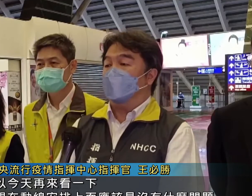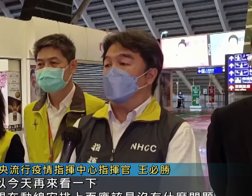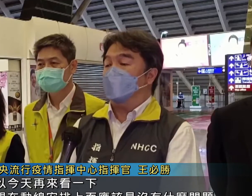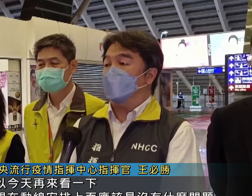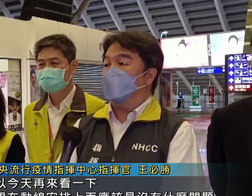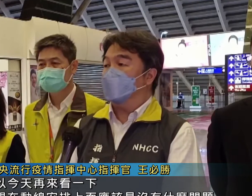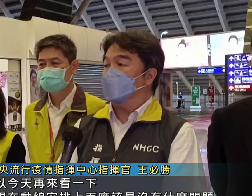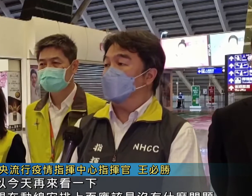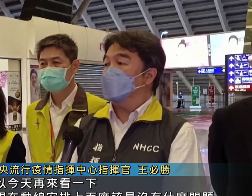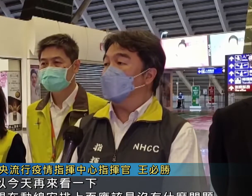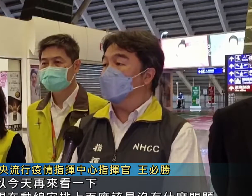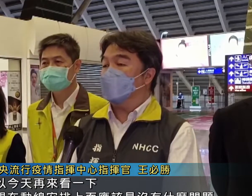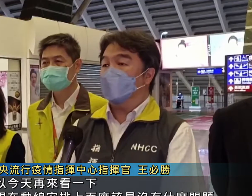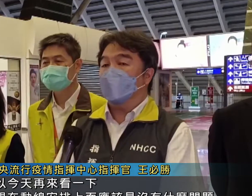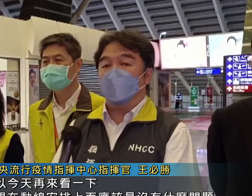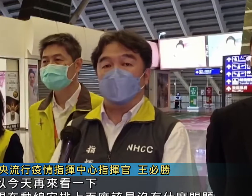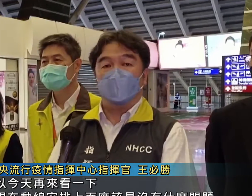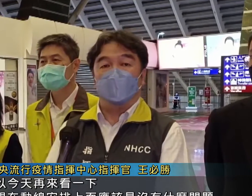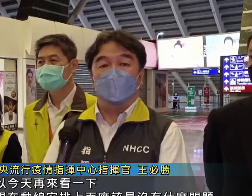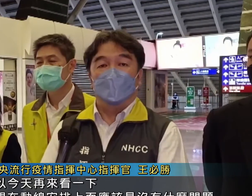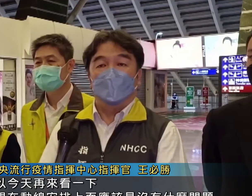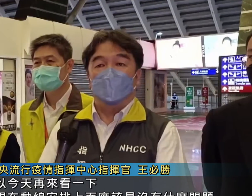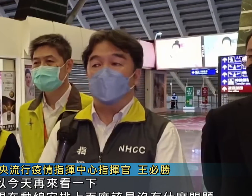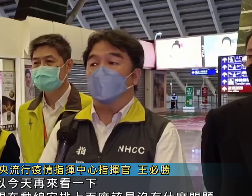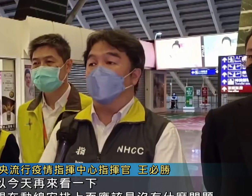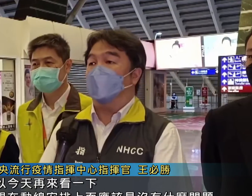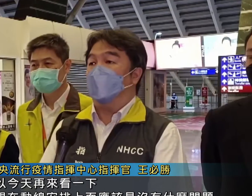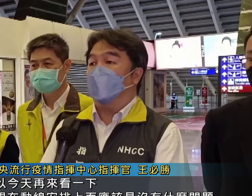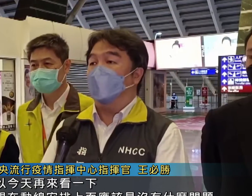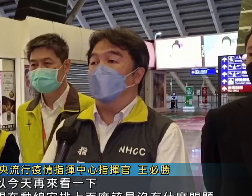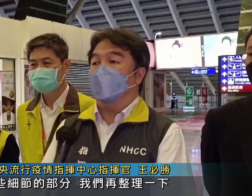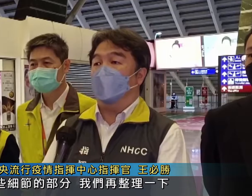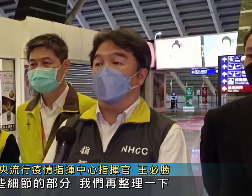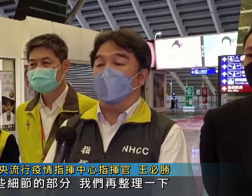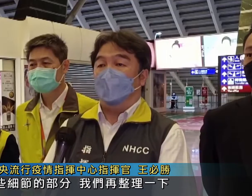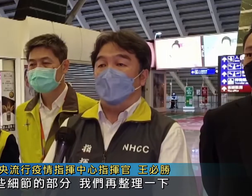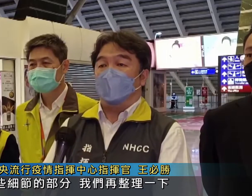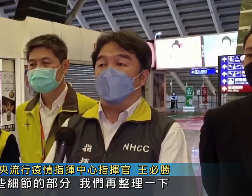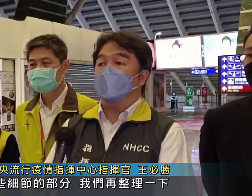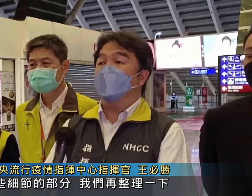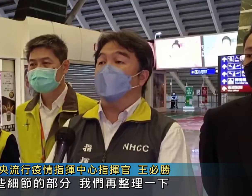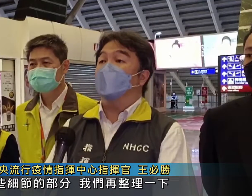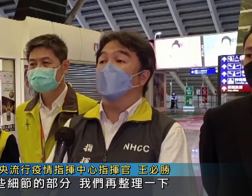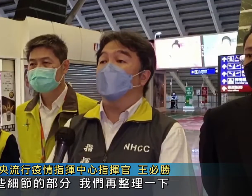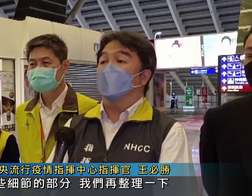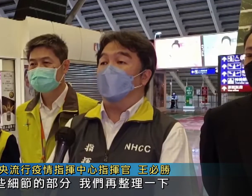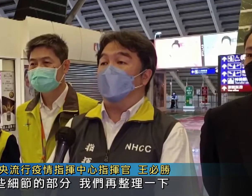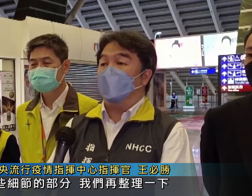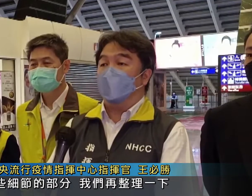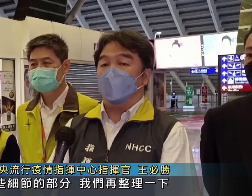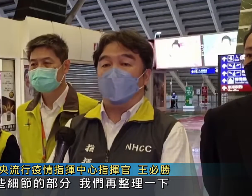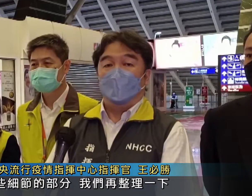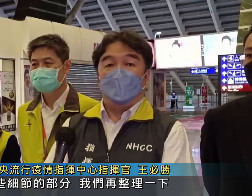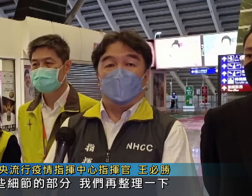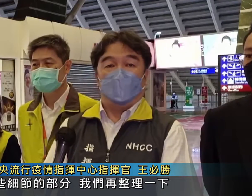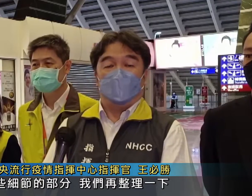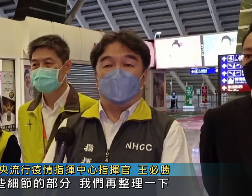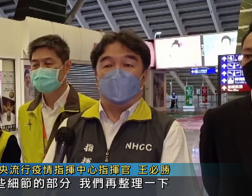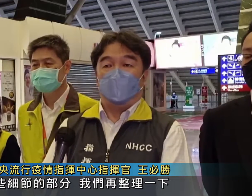在动线的安排上面应该是没有什么问题了，那一些细节的部分我们再